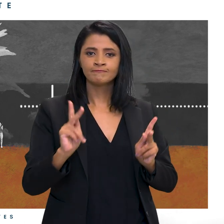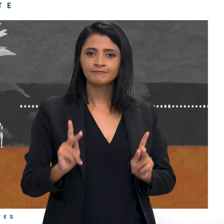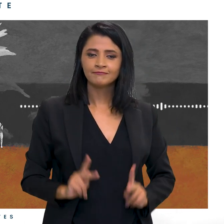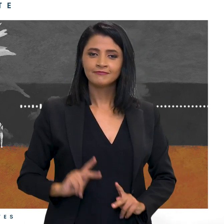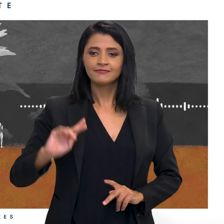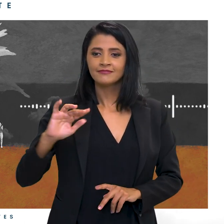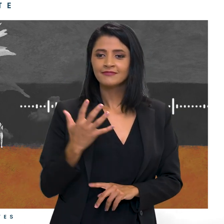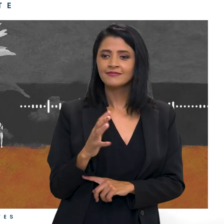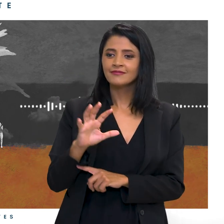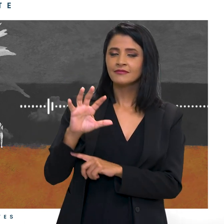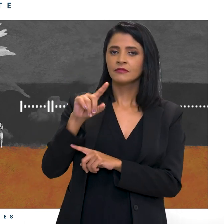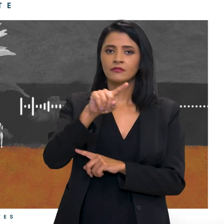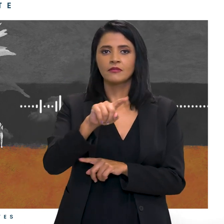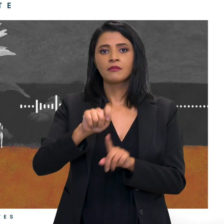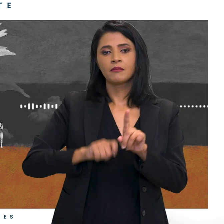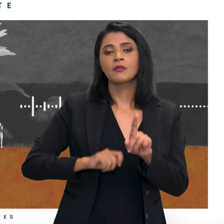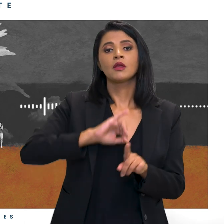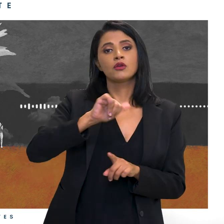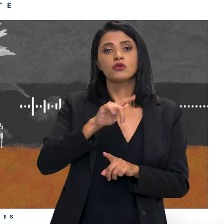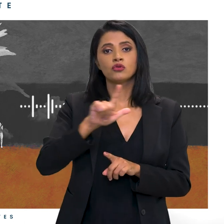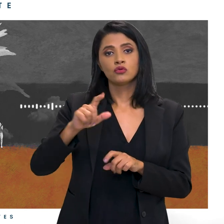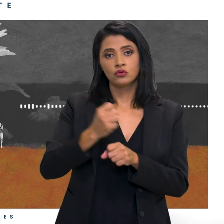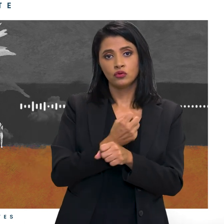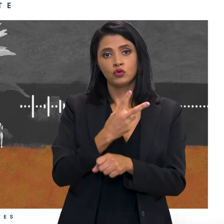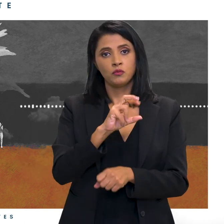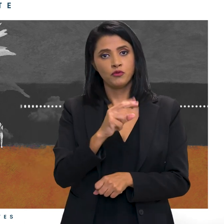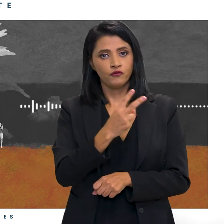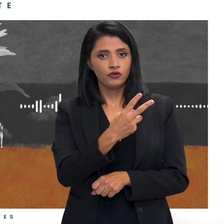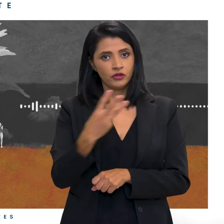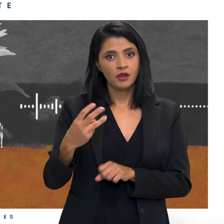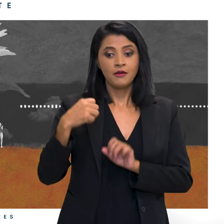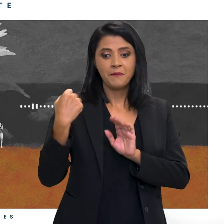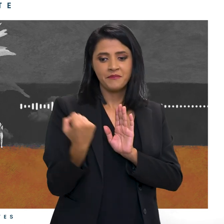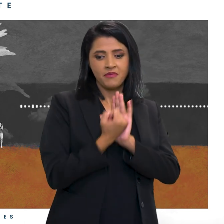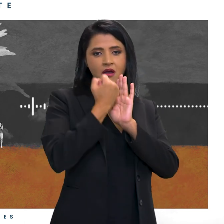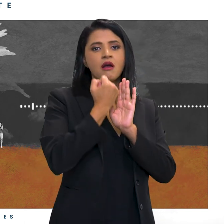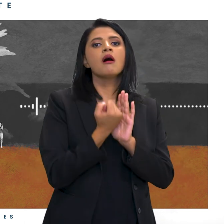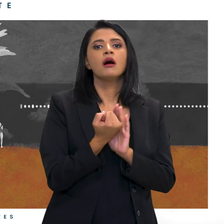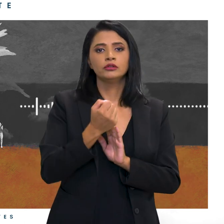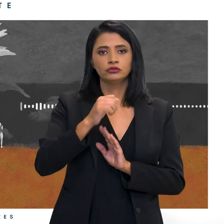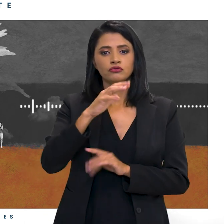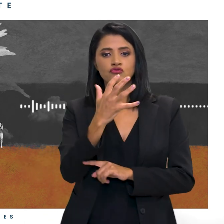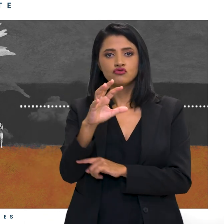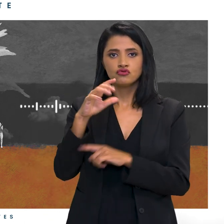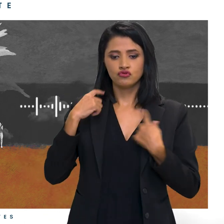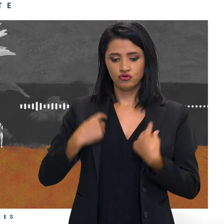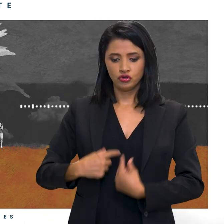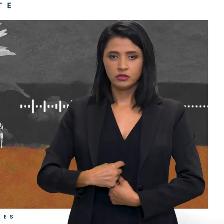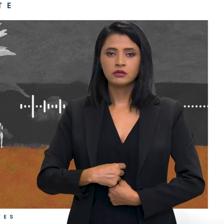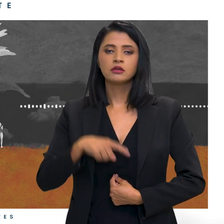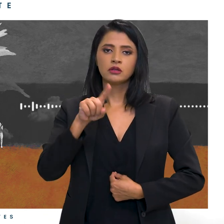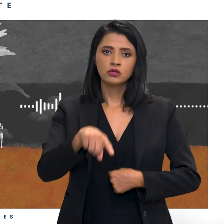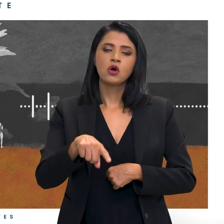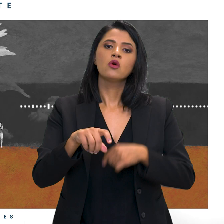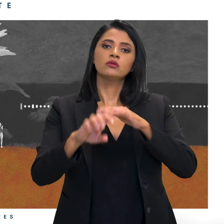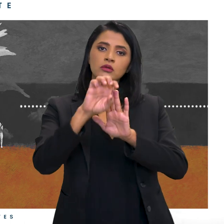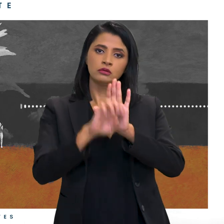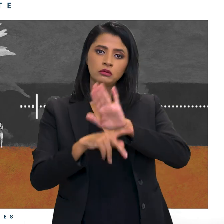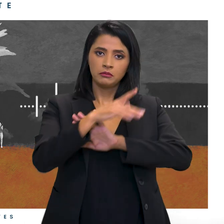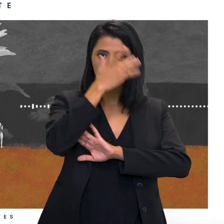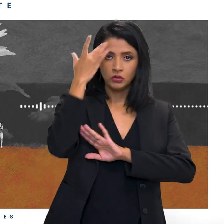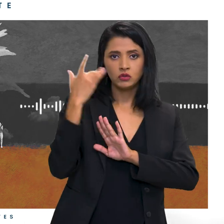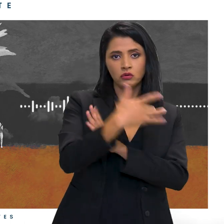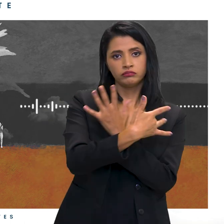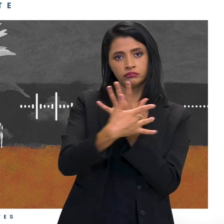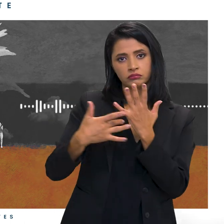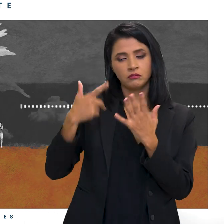respeito, girassol. Desde julho de 2023, o girassol passou a ser reconhecido pelo Estatuto da Pessoa com Deficiência